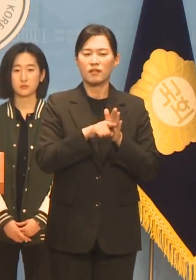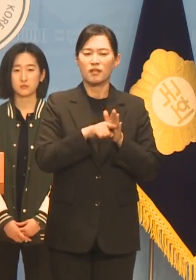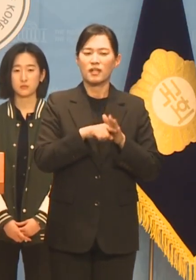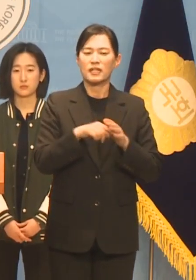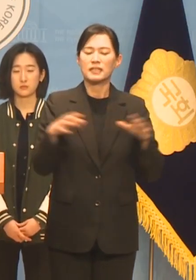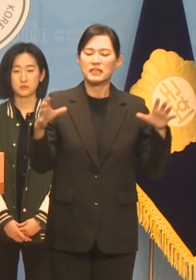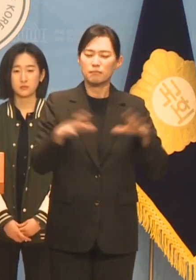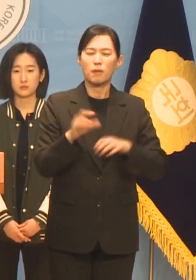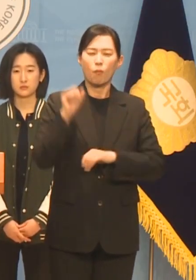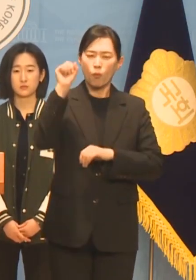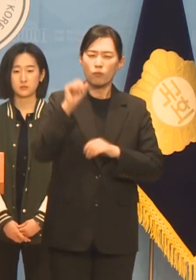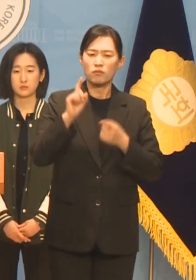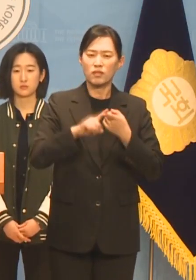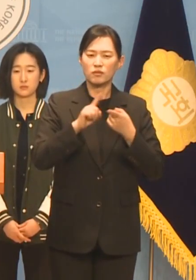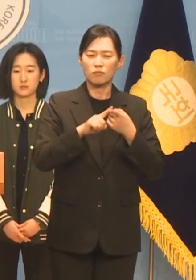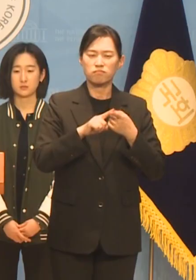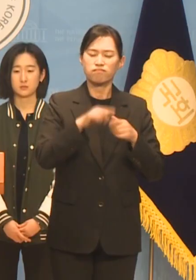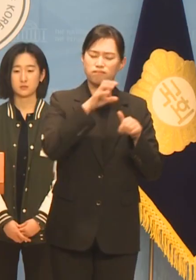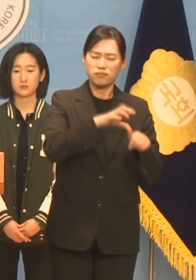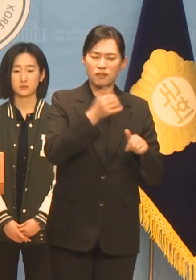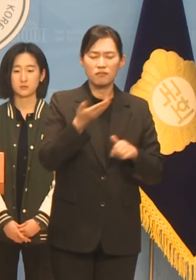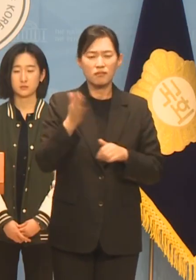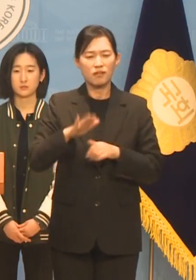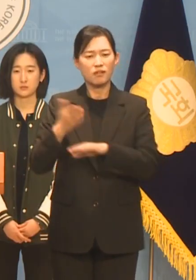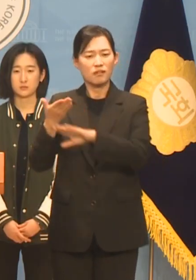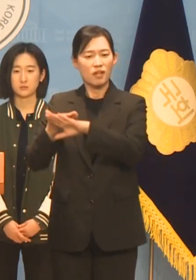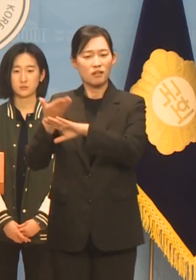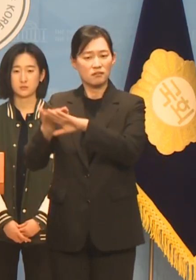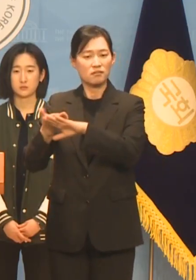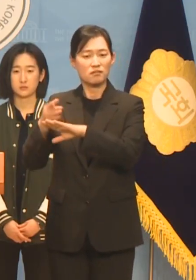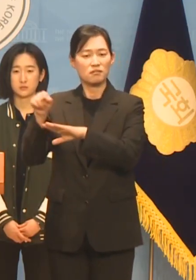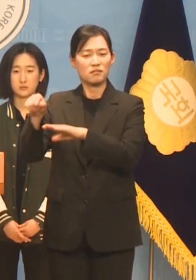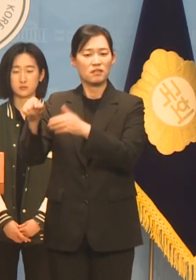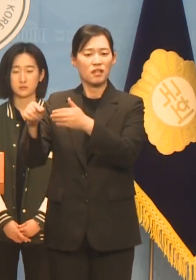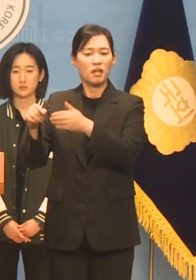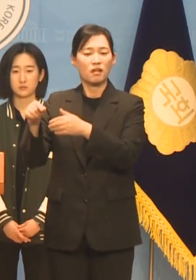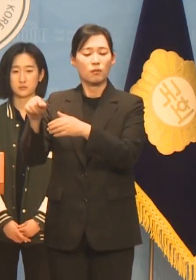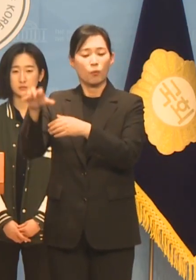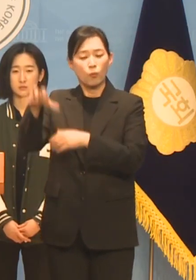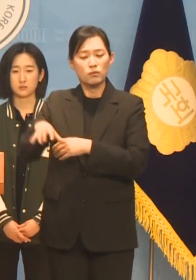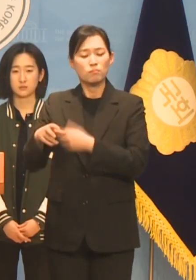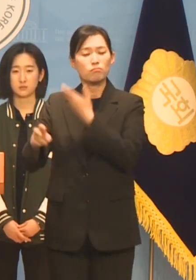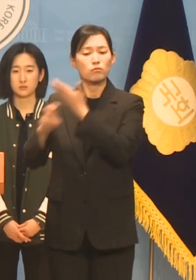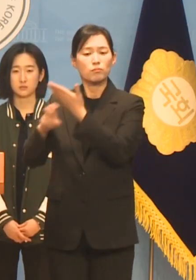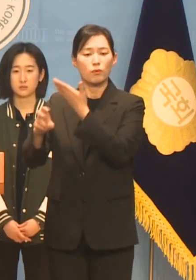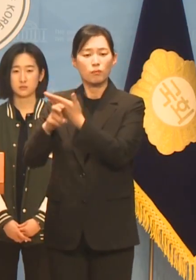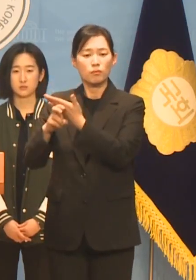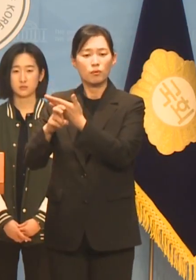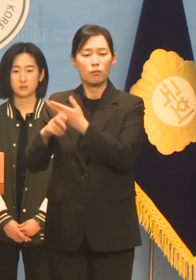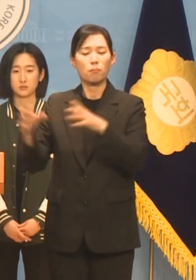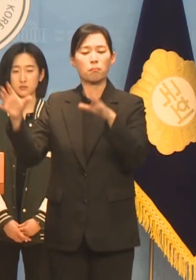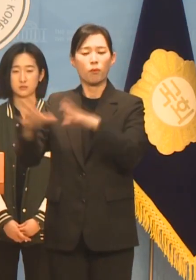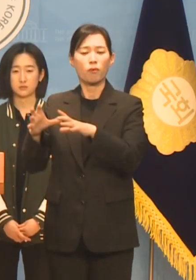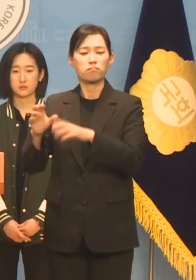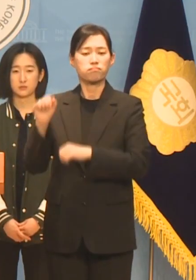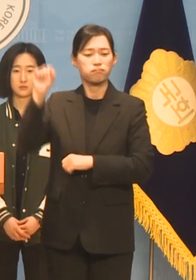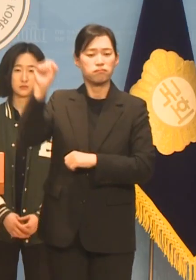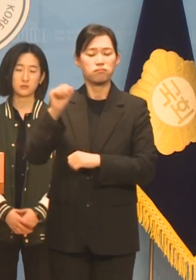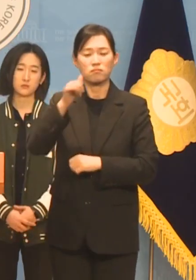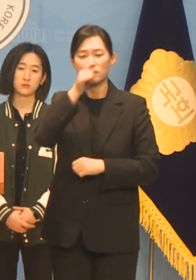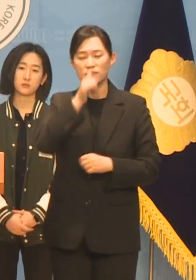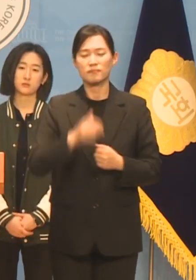불구하고 식품경제학과 대학원생인 오모 학우를 앞세운 대진연은 민주광장에서 불법으로 방해 집회를